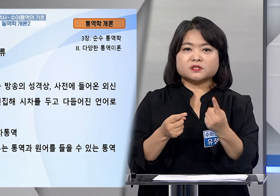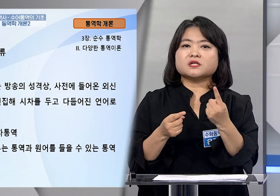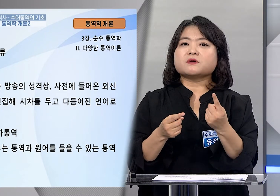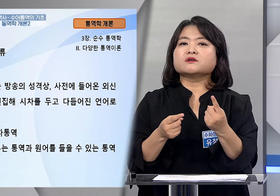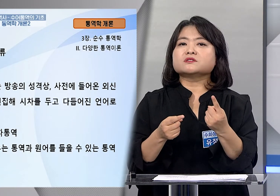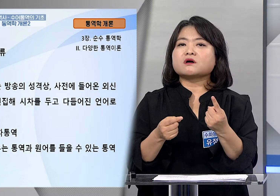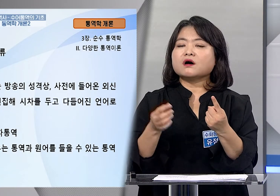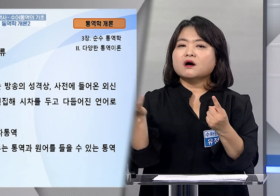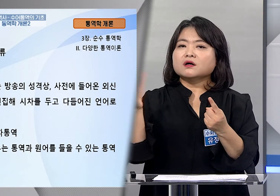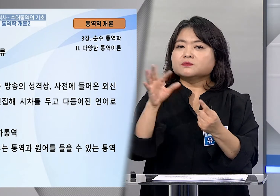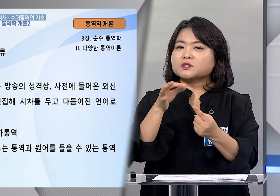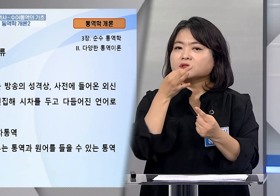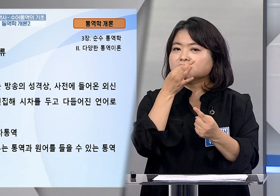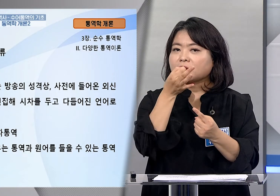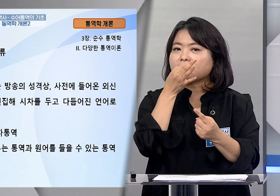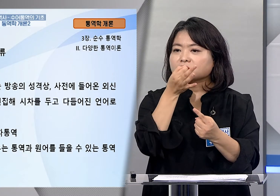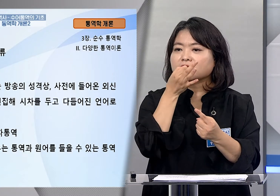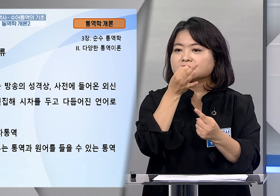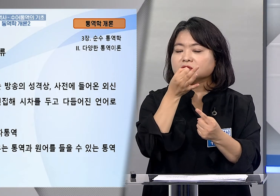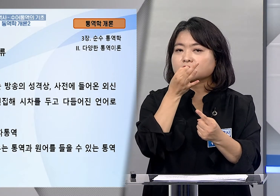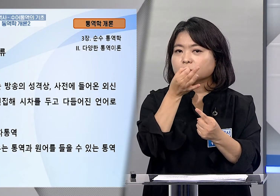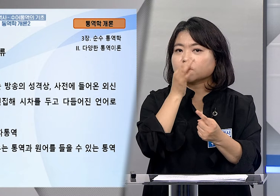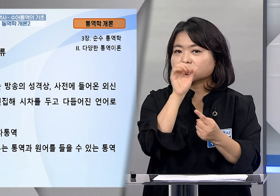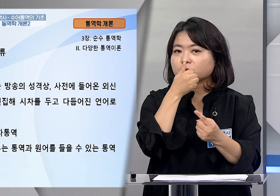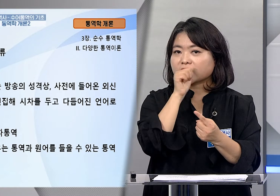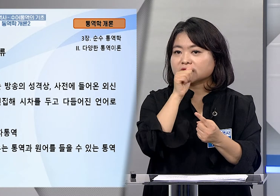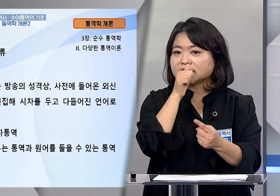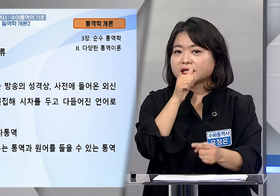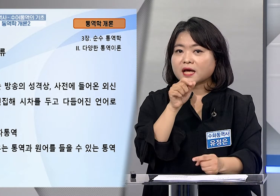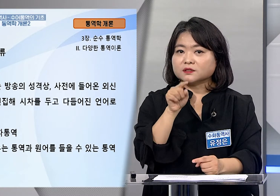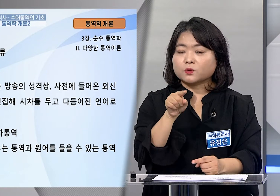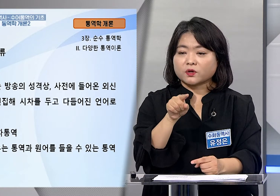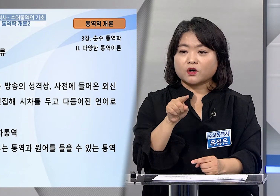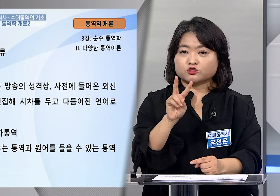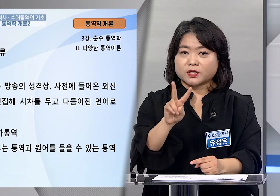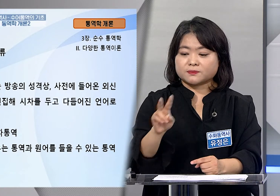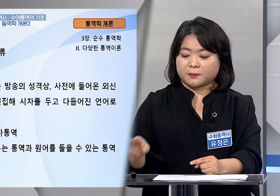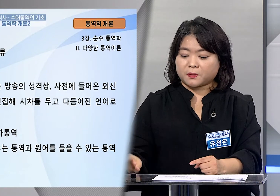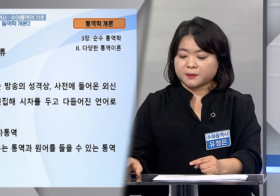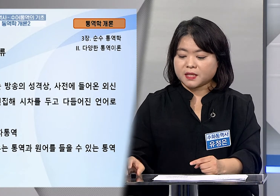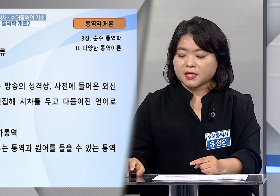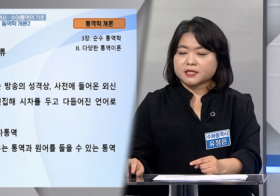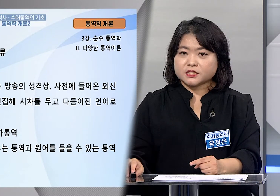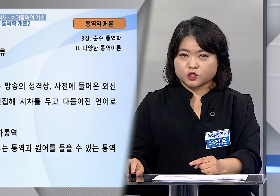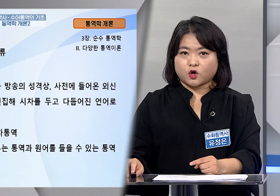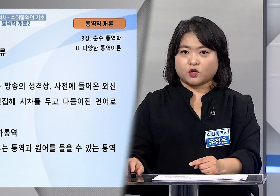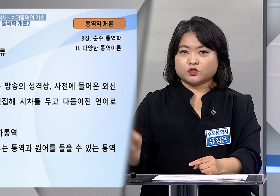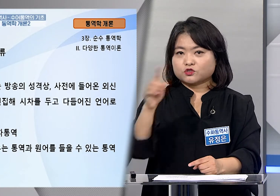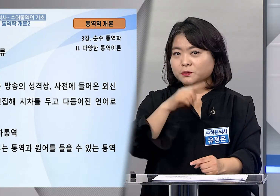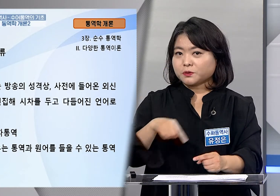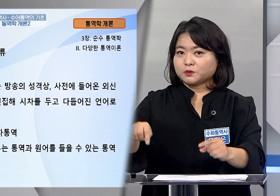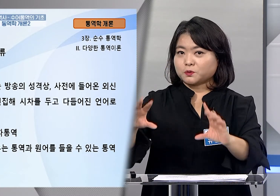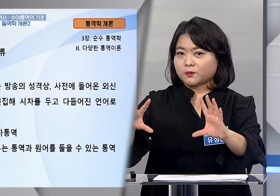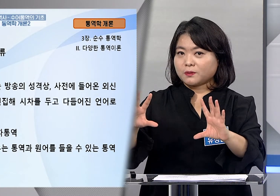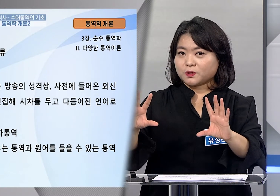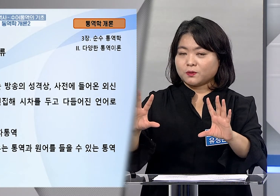들리면서 음성을 덮어서 그 통역 소리가 들리게 하는 통역 두 가지 방법이 있죠. 수화 통역은 동그라미로